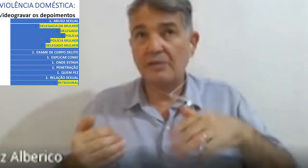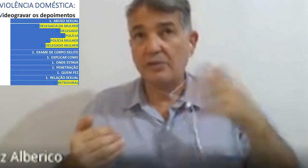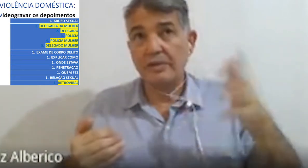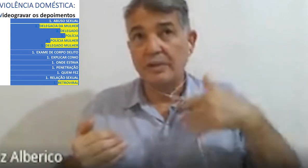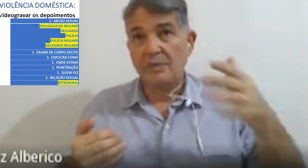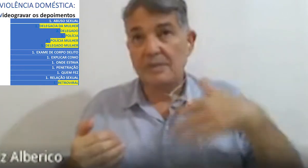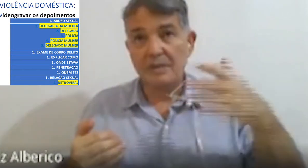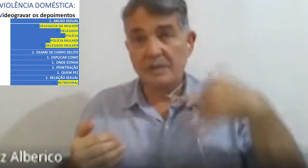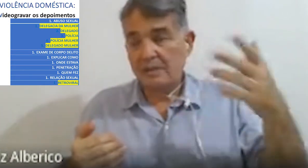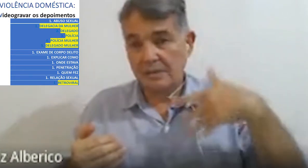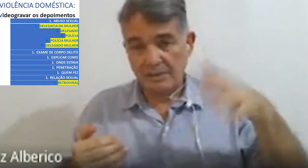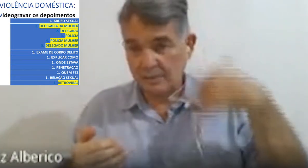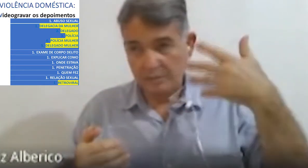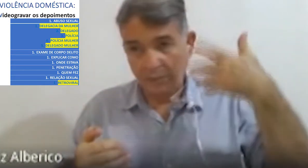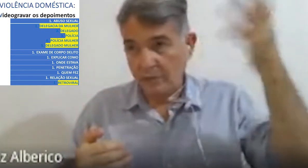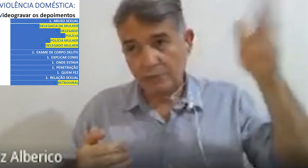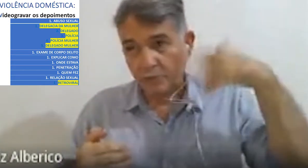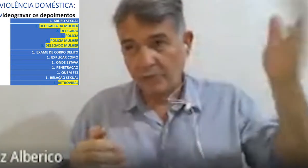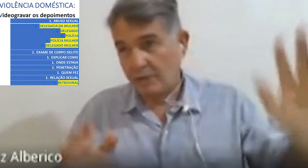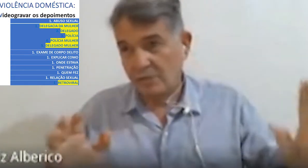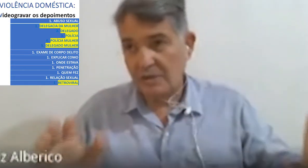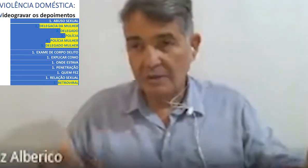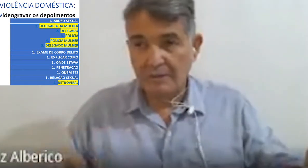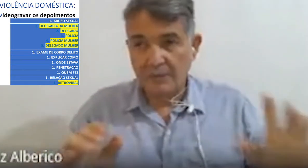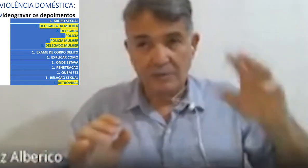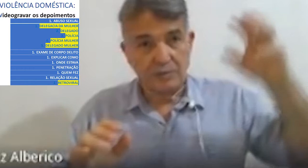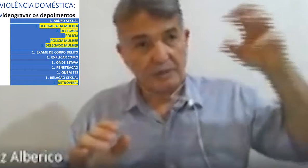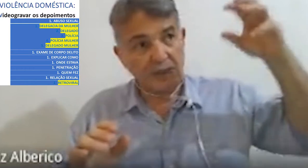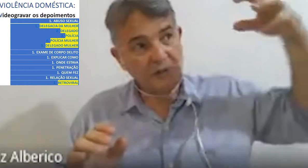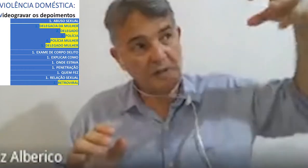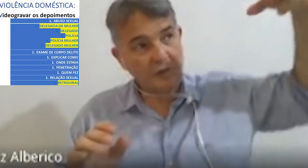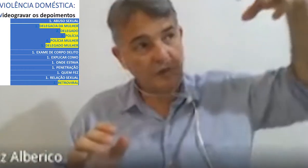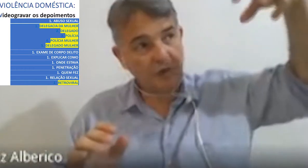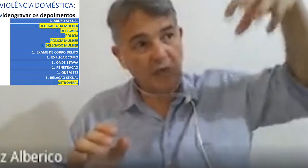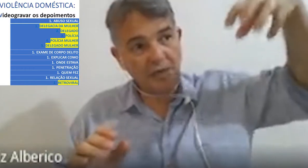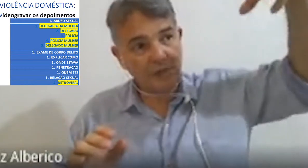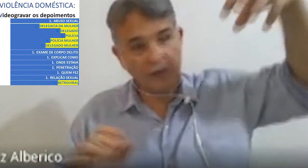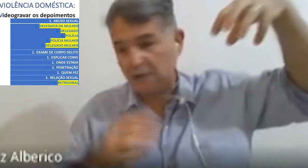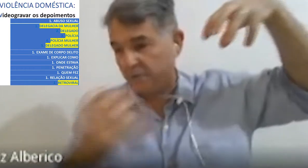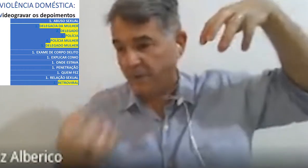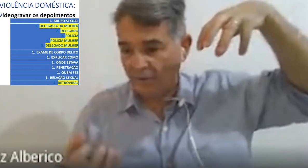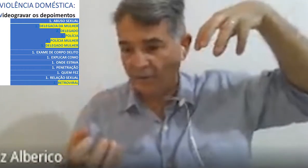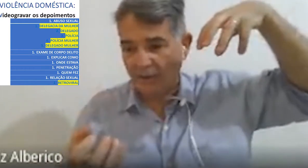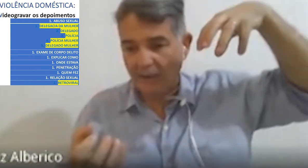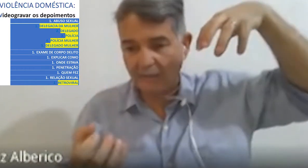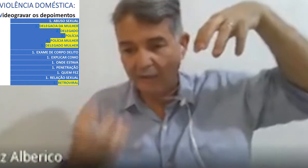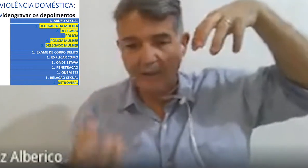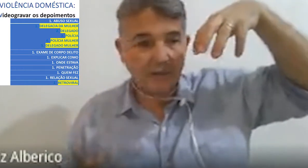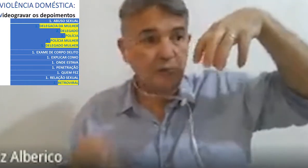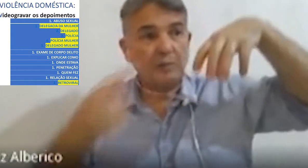assédio, mas seria procurar outro nome aí, eu não sei. Assédio seria do gerente, do chefe para o empregado, e não do